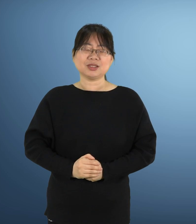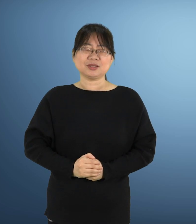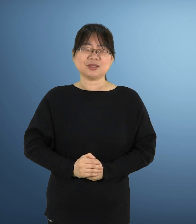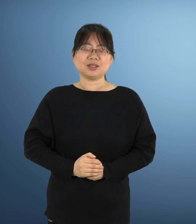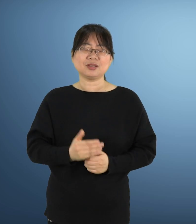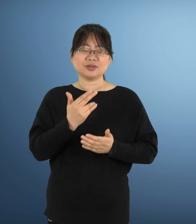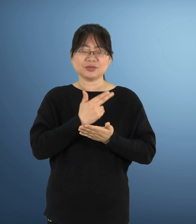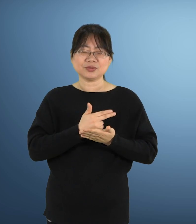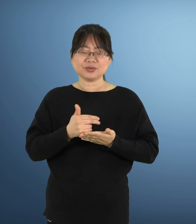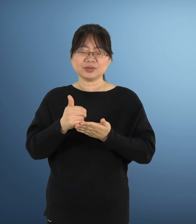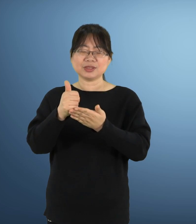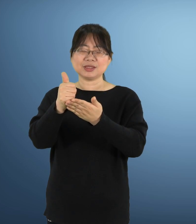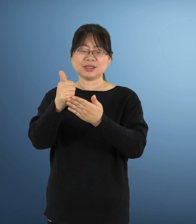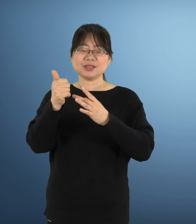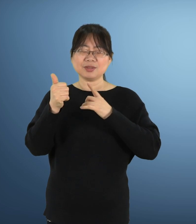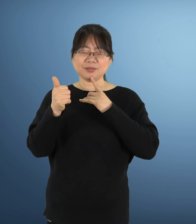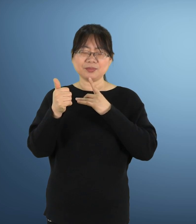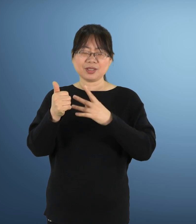내려놓고